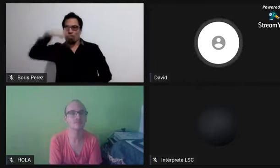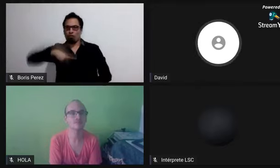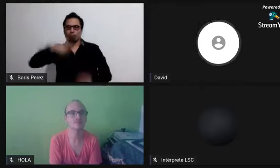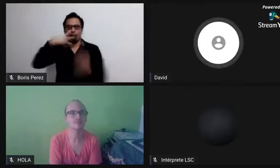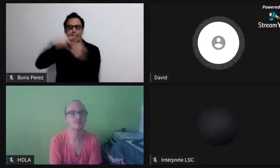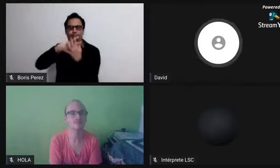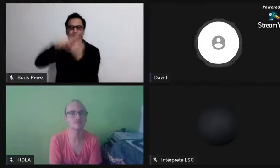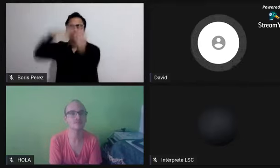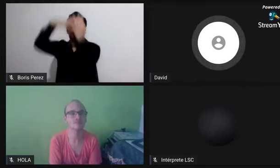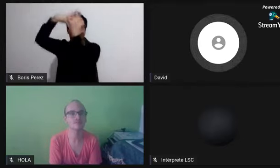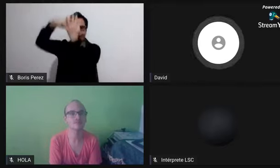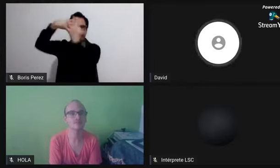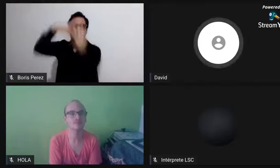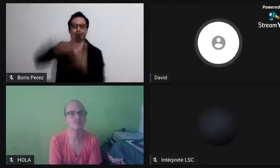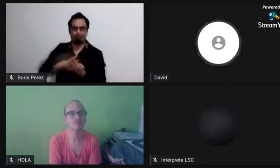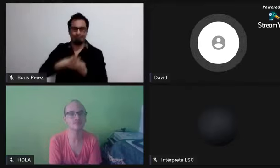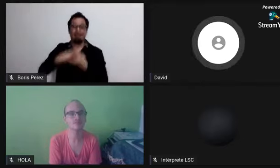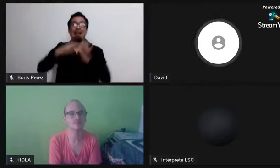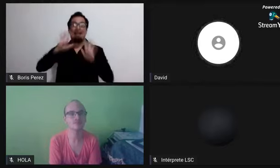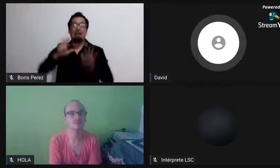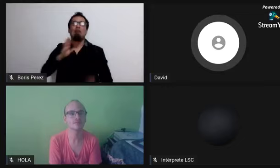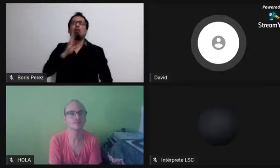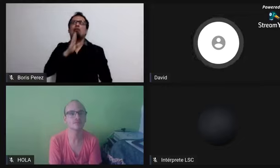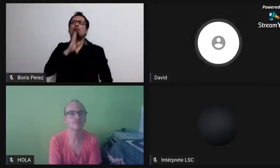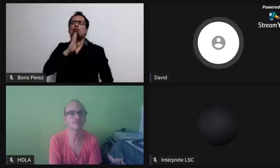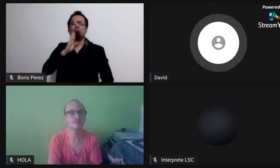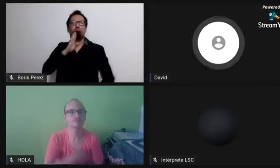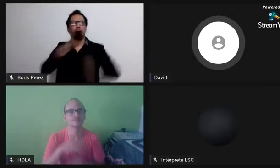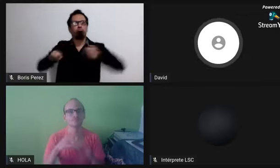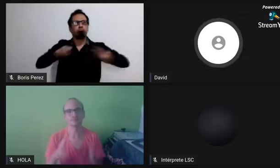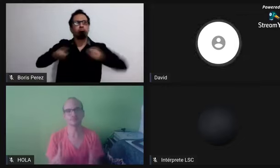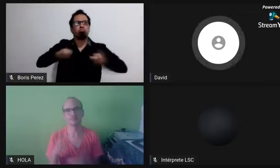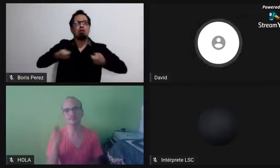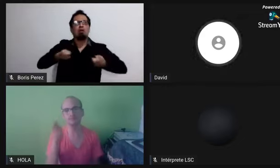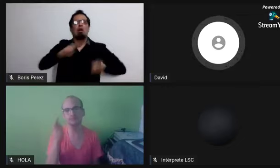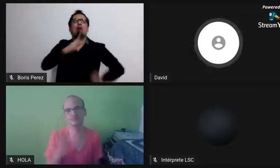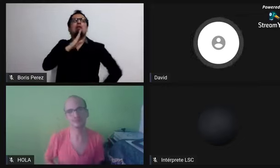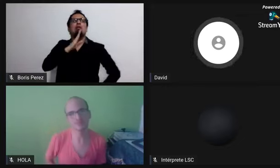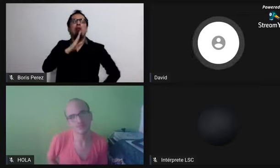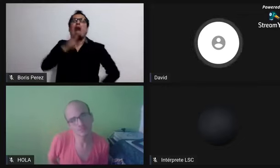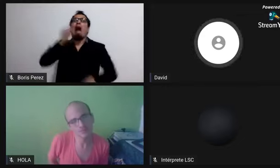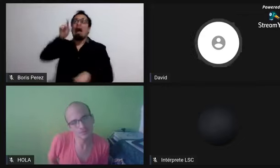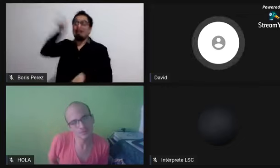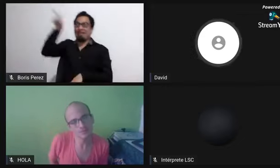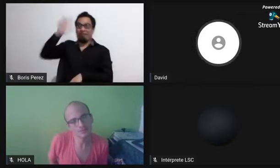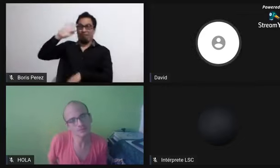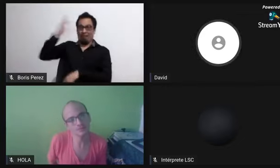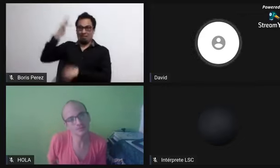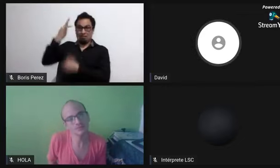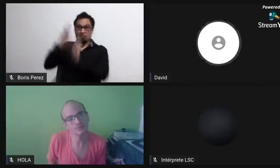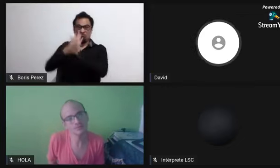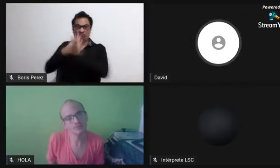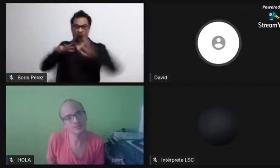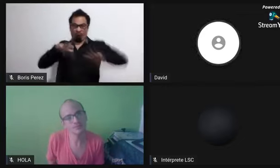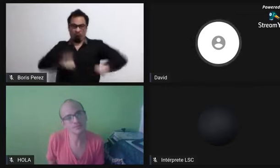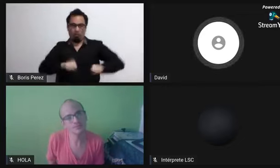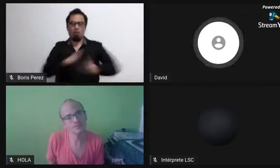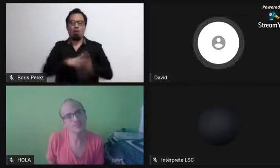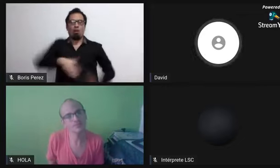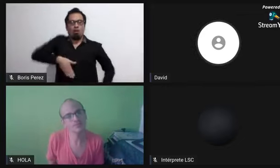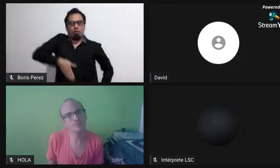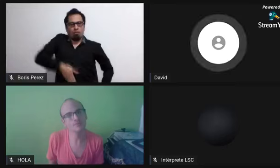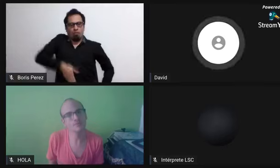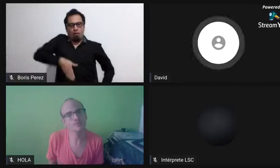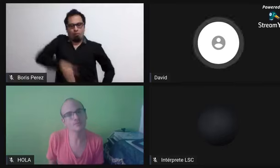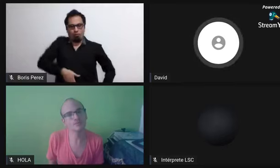tener también a librar unas batallas contra España y hay una guerra, hay unas batallas, una revolución allá en